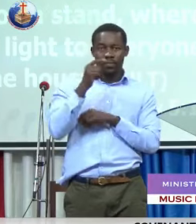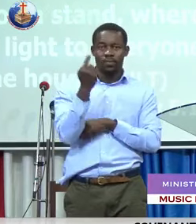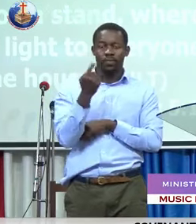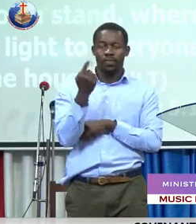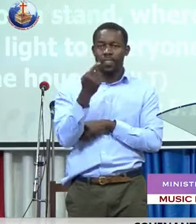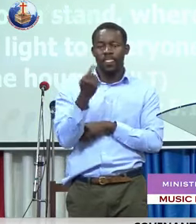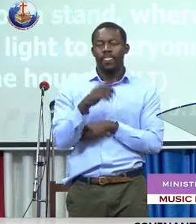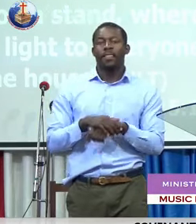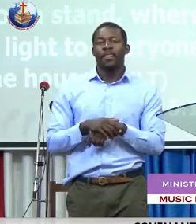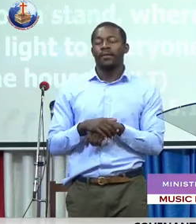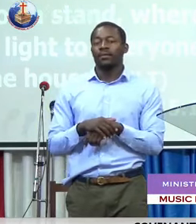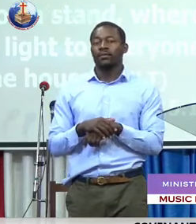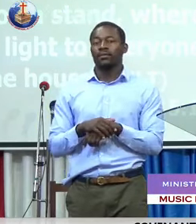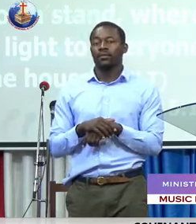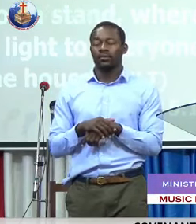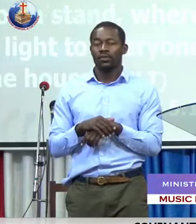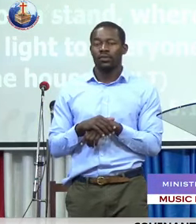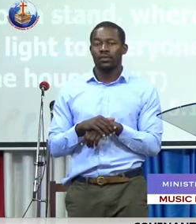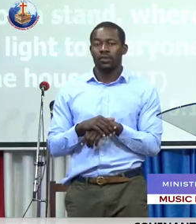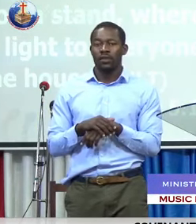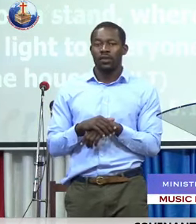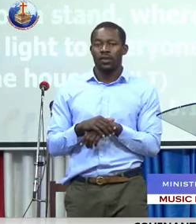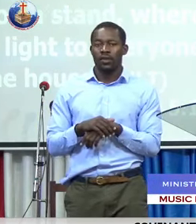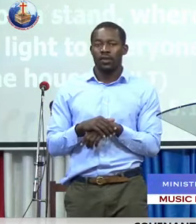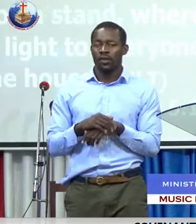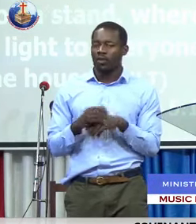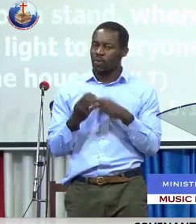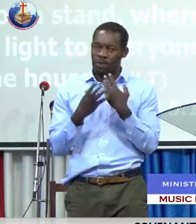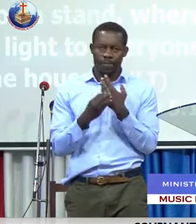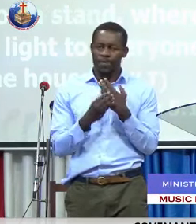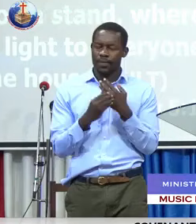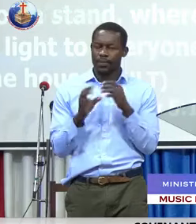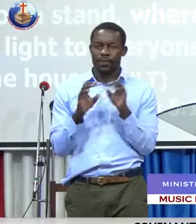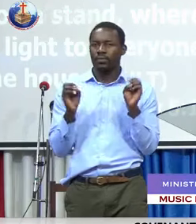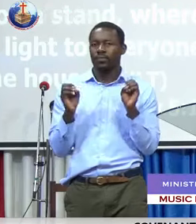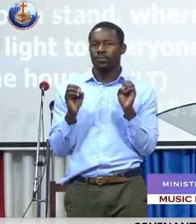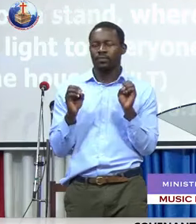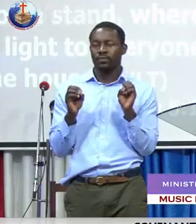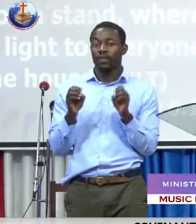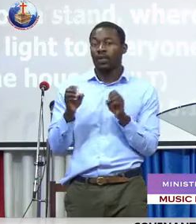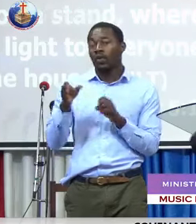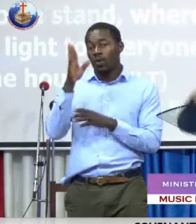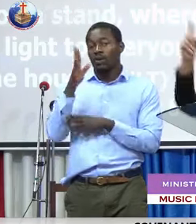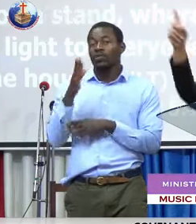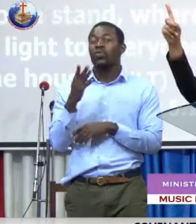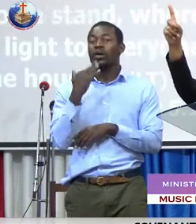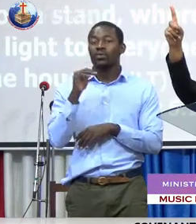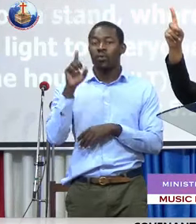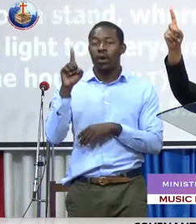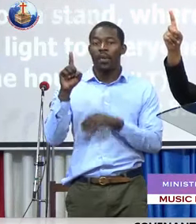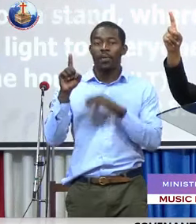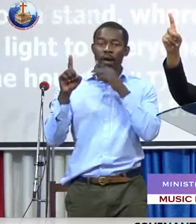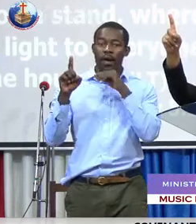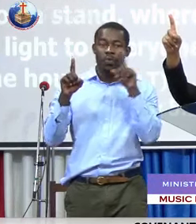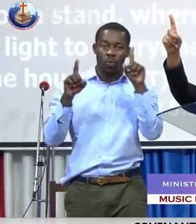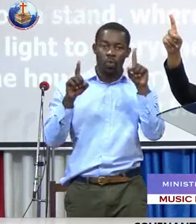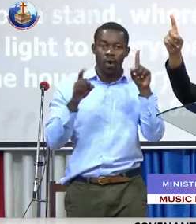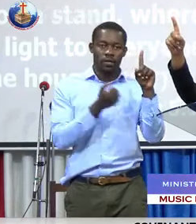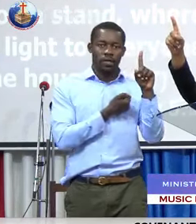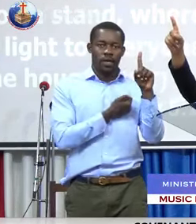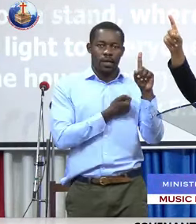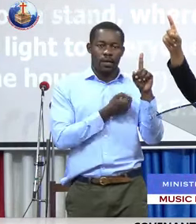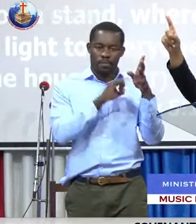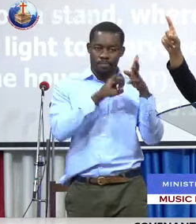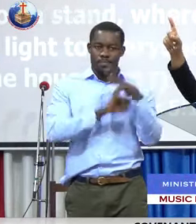is not how we are meant to operate. Hivyo sivyo ndivyo tunavyohitaji kutenda kazi. God wants one man, one woman. Mungu anataka mwanaume